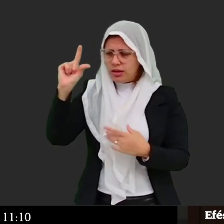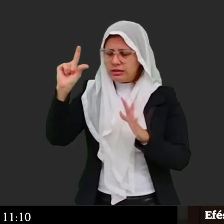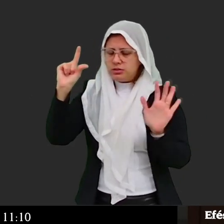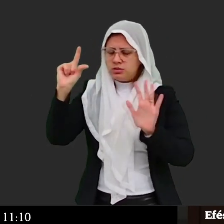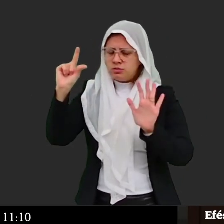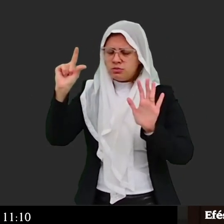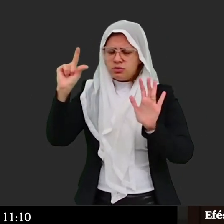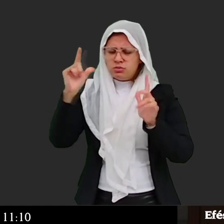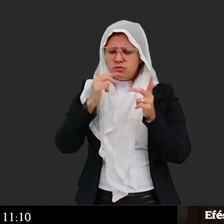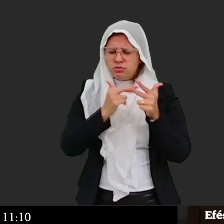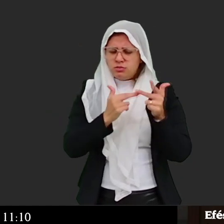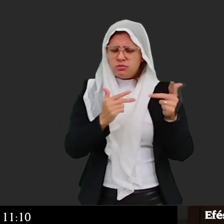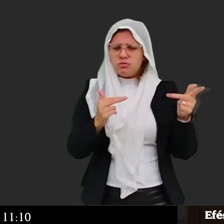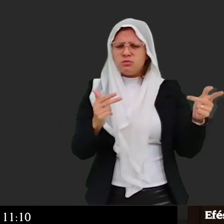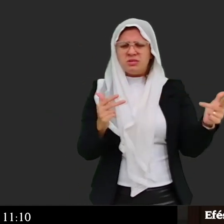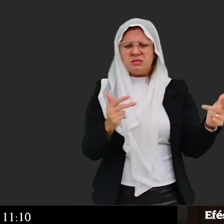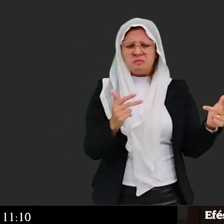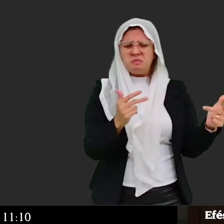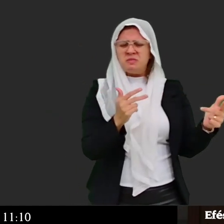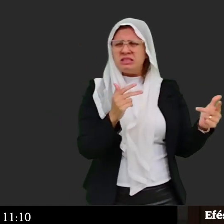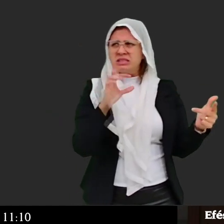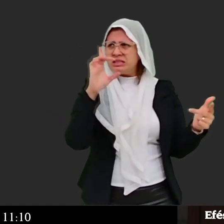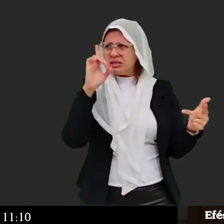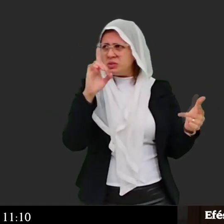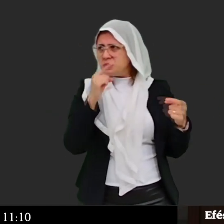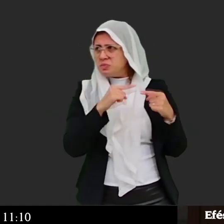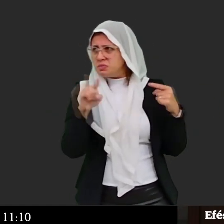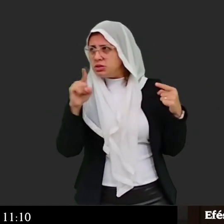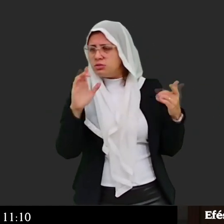da tua vida aquele que não vem de Deus.